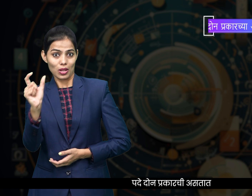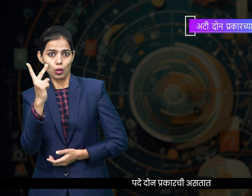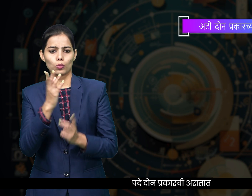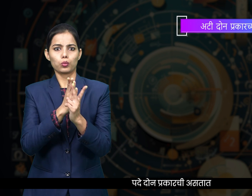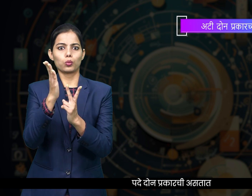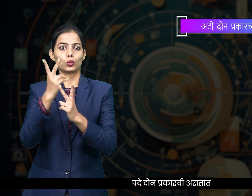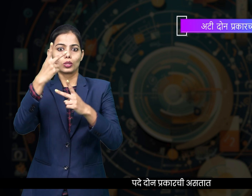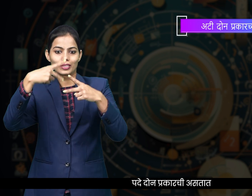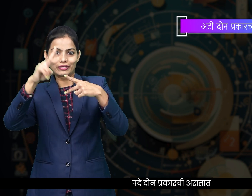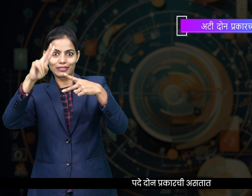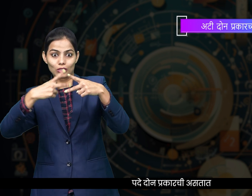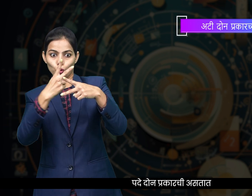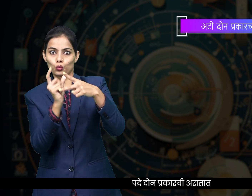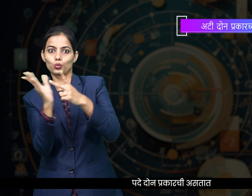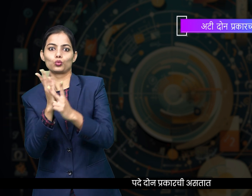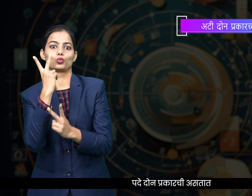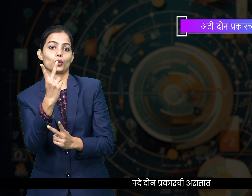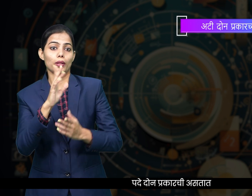पदे 2 प्रकारची असतात.